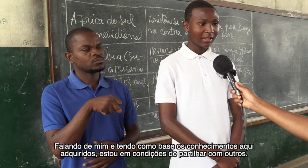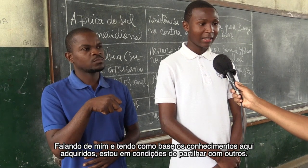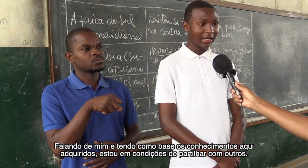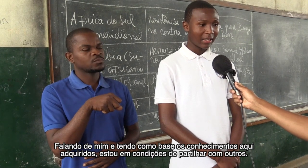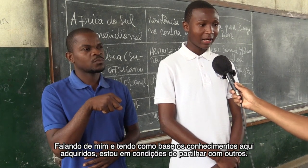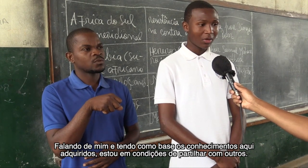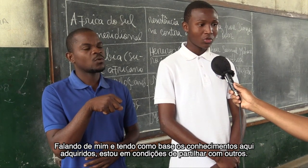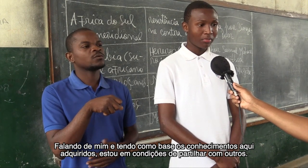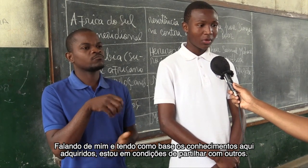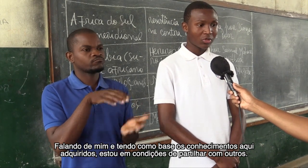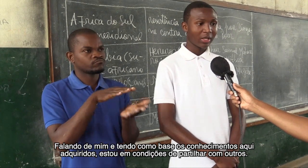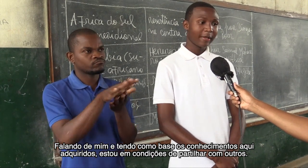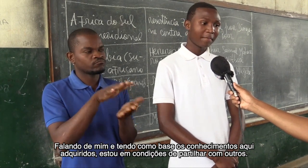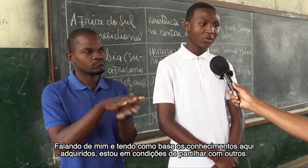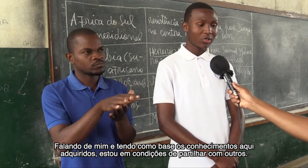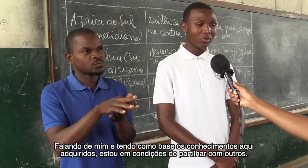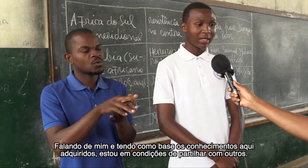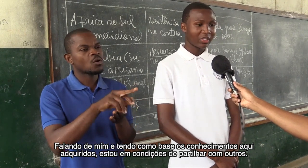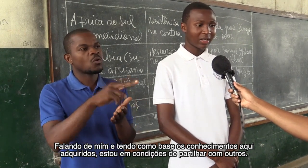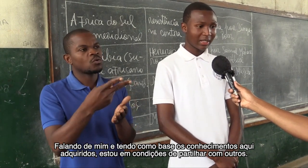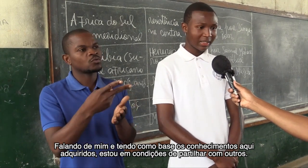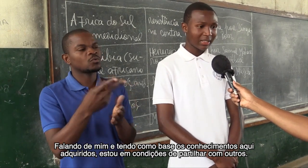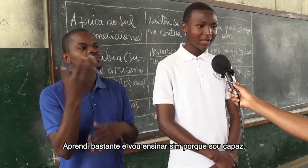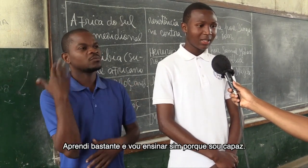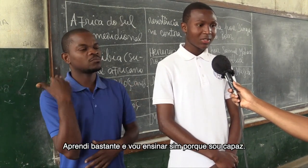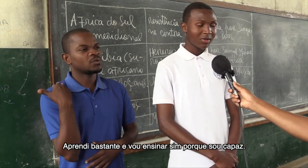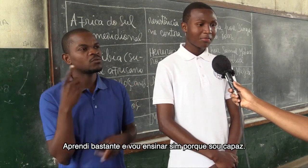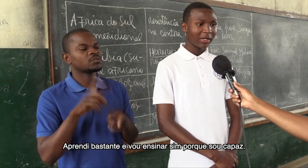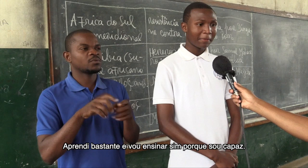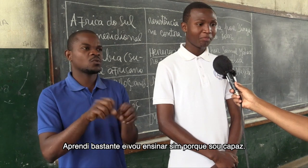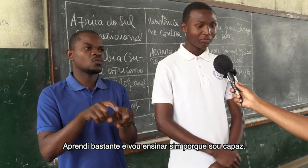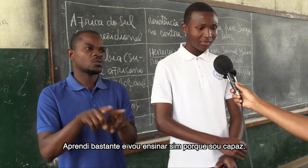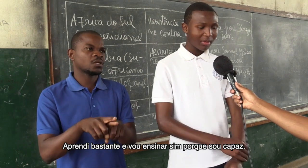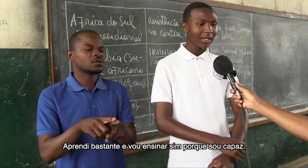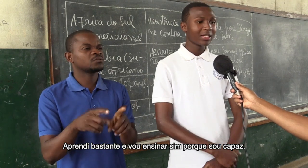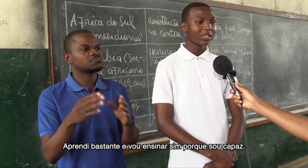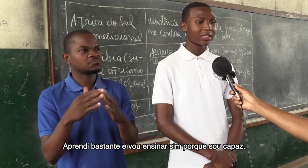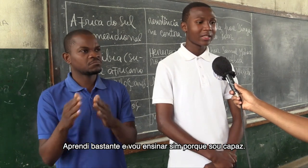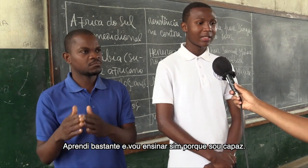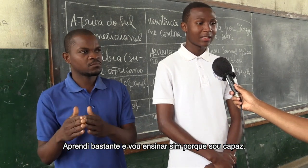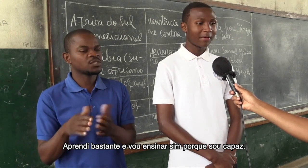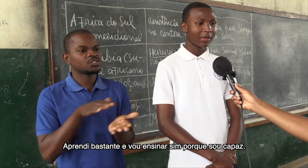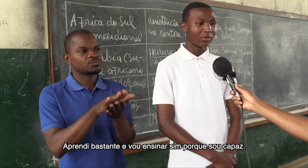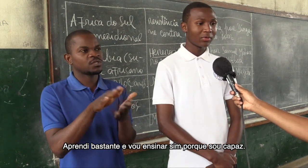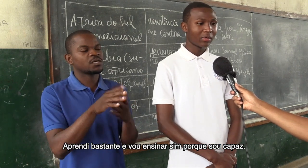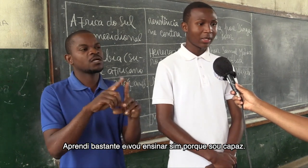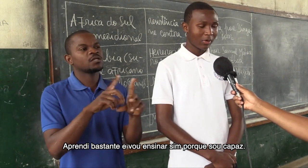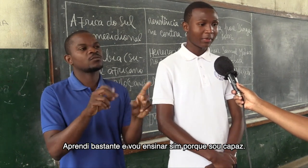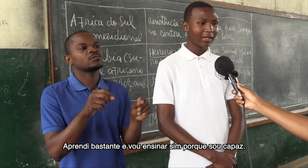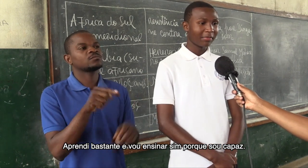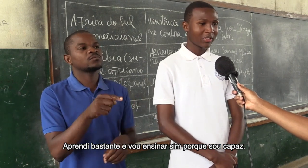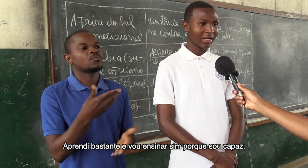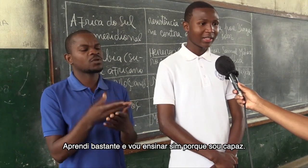sim a entender aos meus irmãos e colegas em casa sobre este ensinamento.